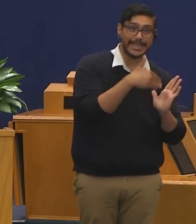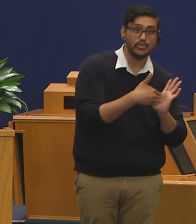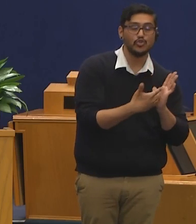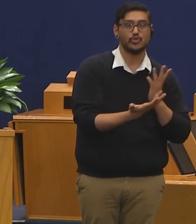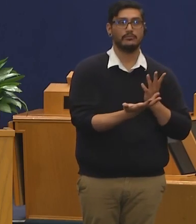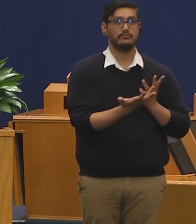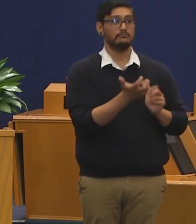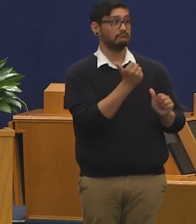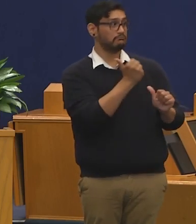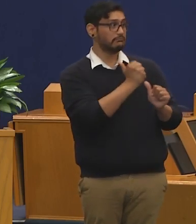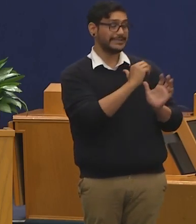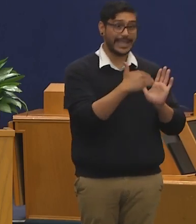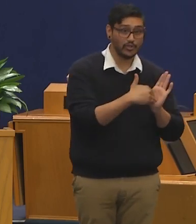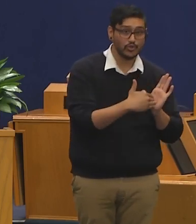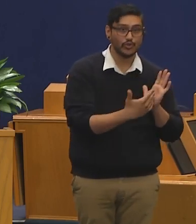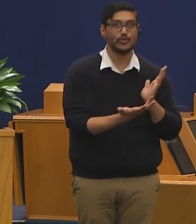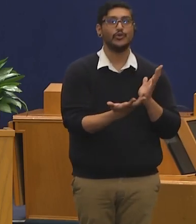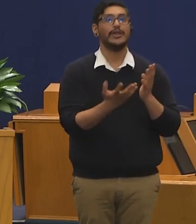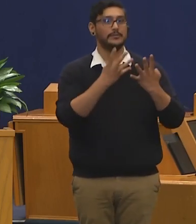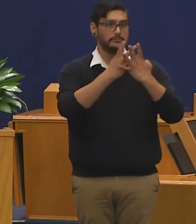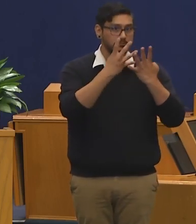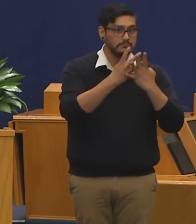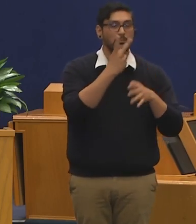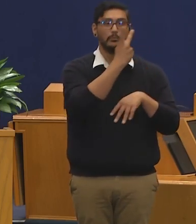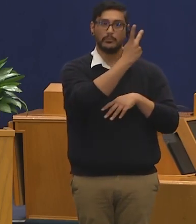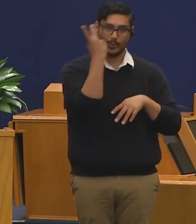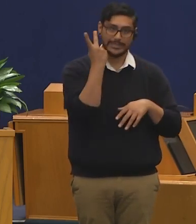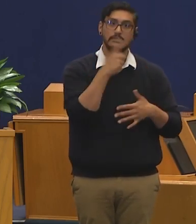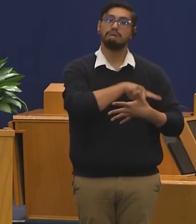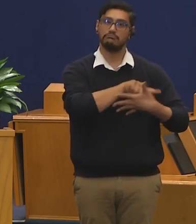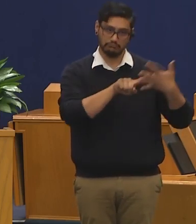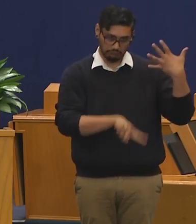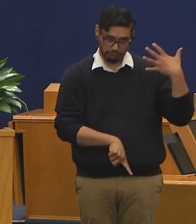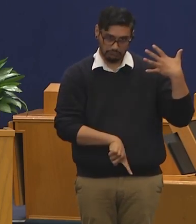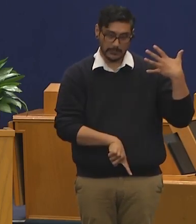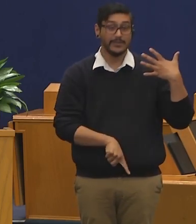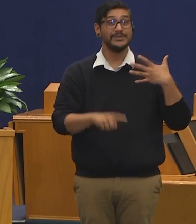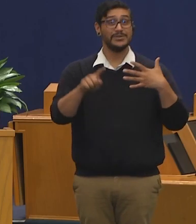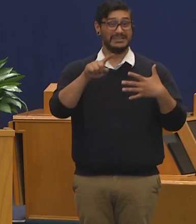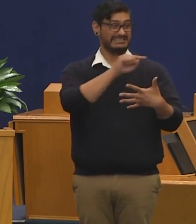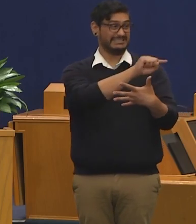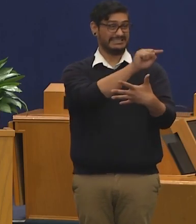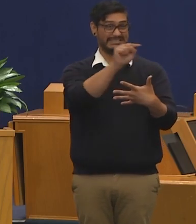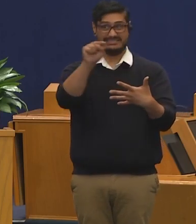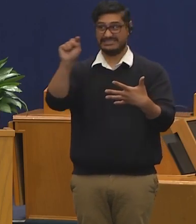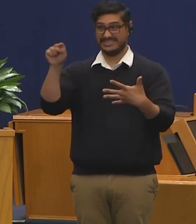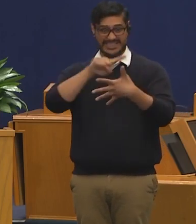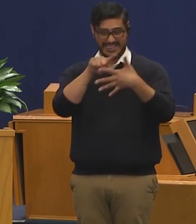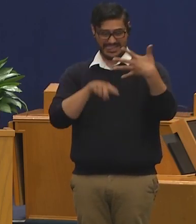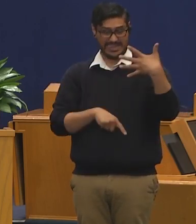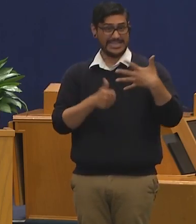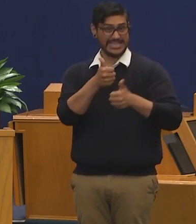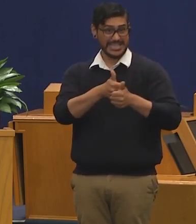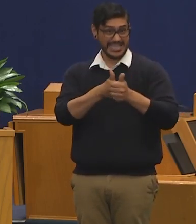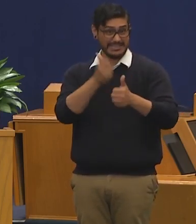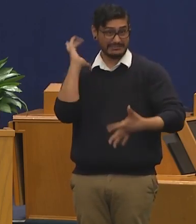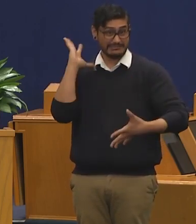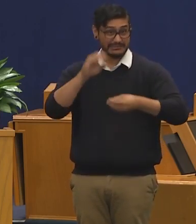apoyo e instalaciones correccionales. El total de casos confirmados en entornos institucionales es